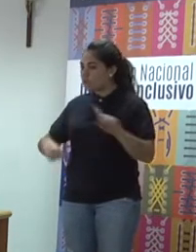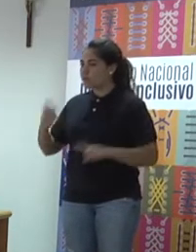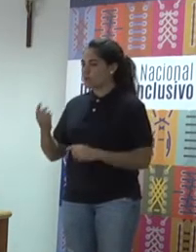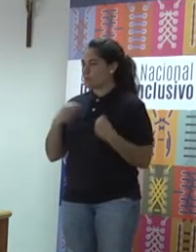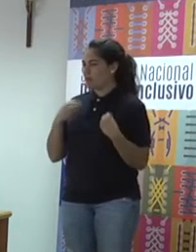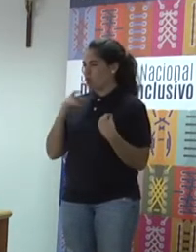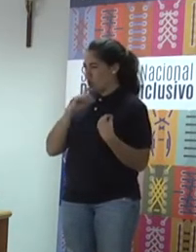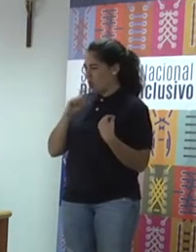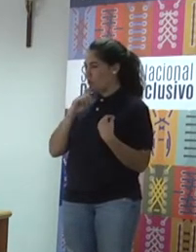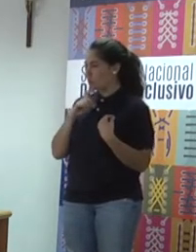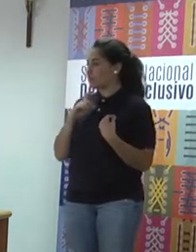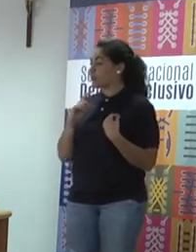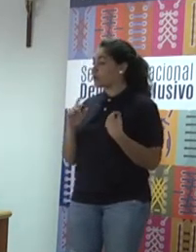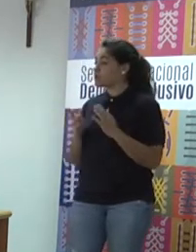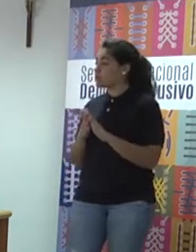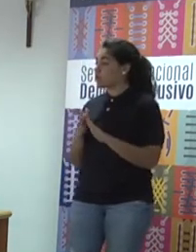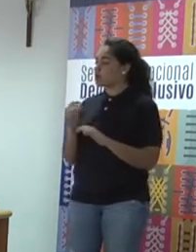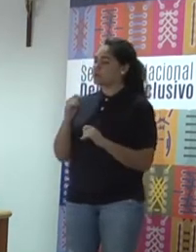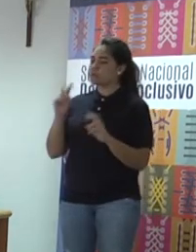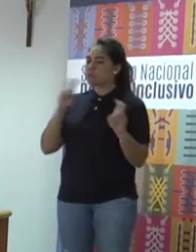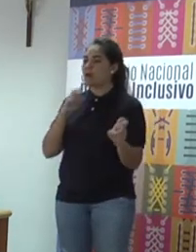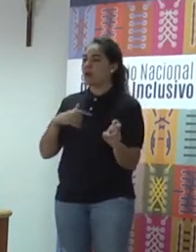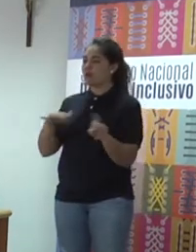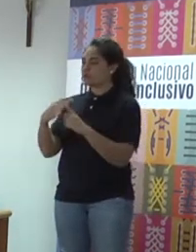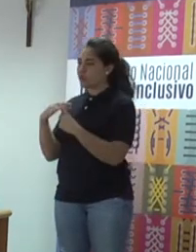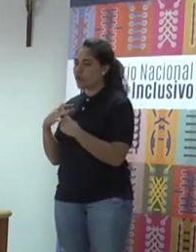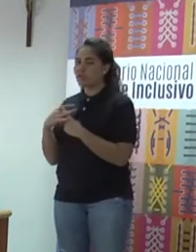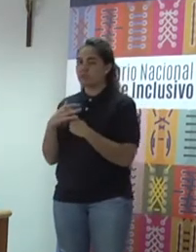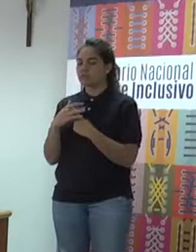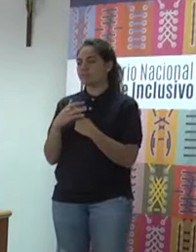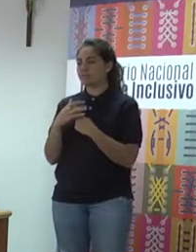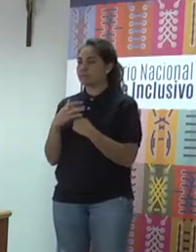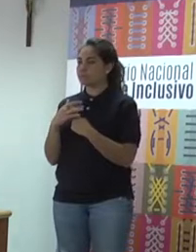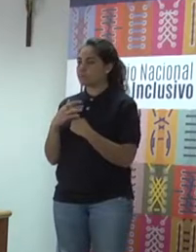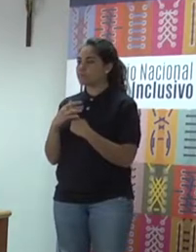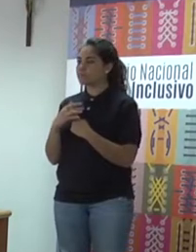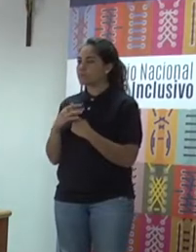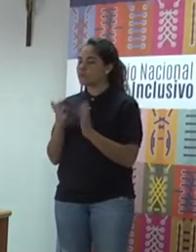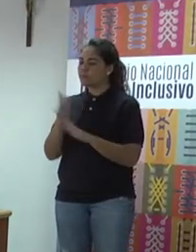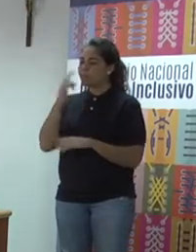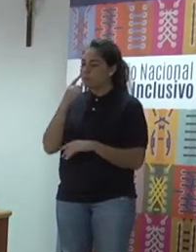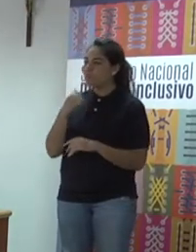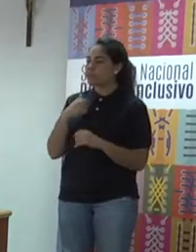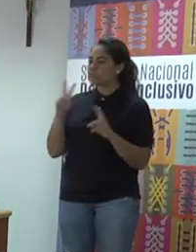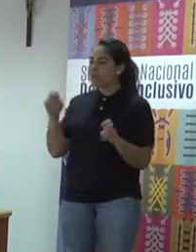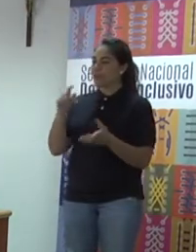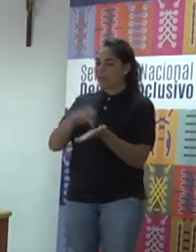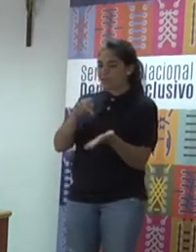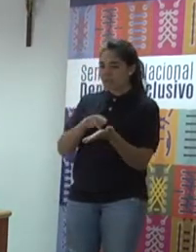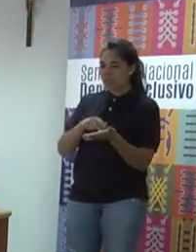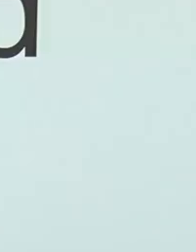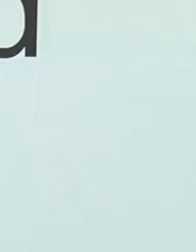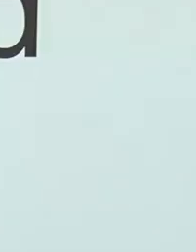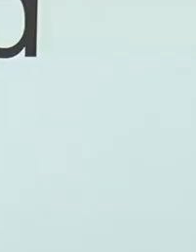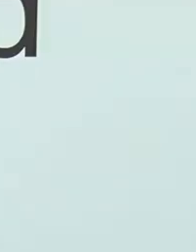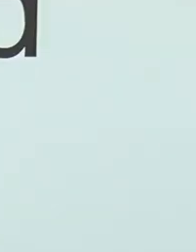sea, a través de ocho diapositivas, pues un poco presentar cómo fue mi paso por el INEF y a nivel